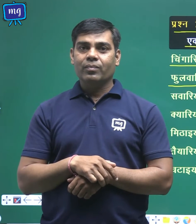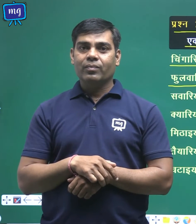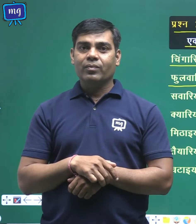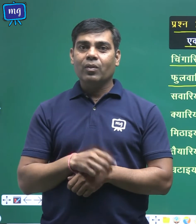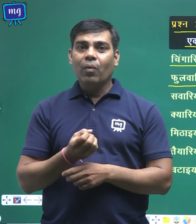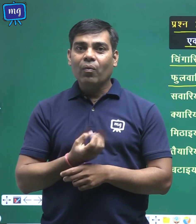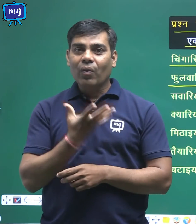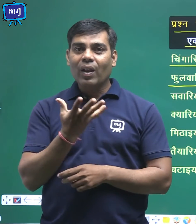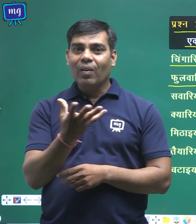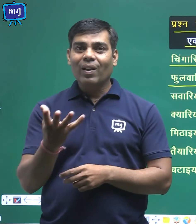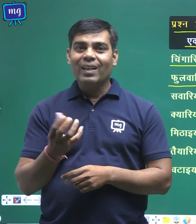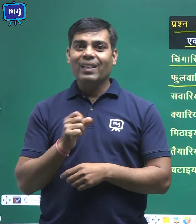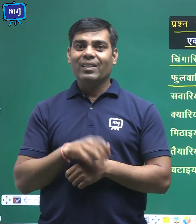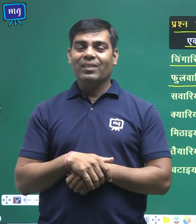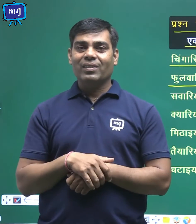फुलवारी।